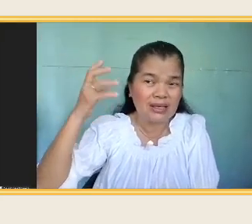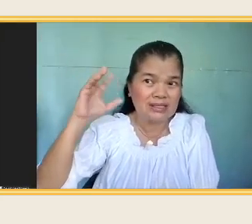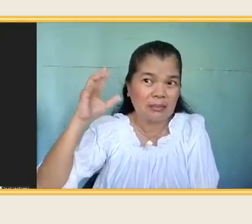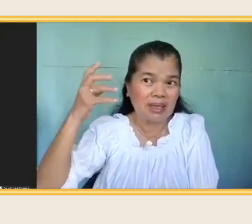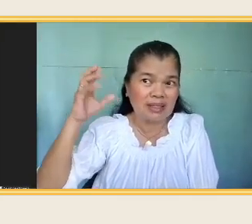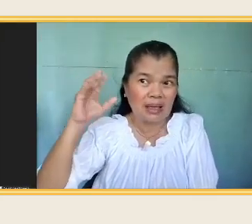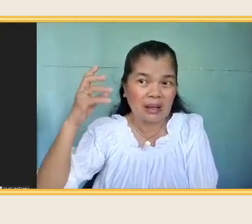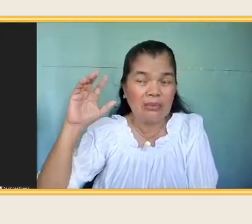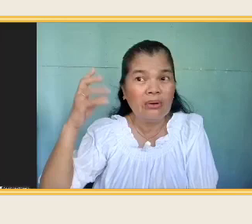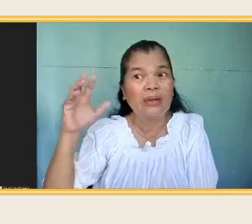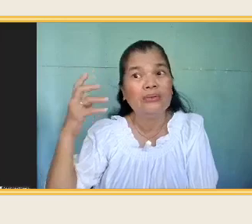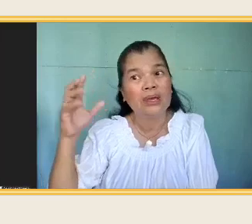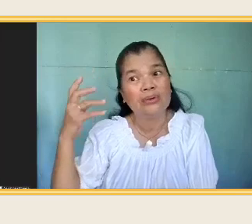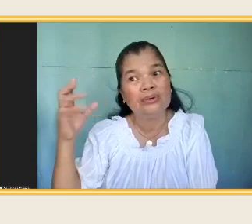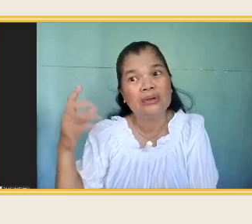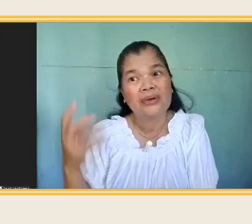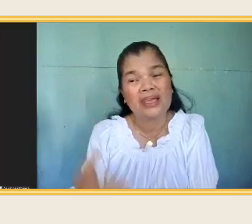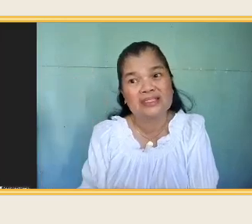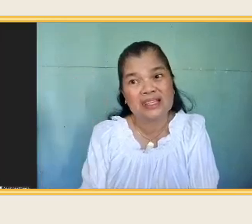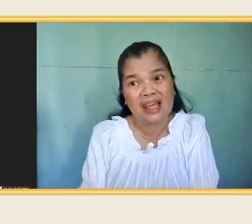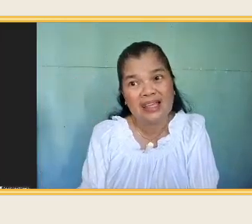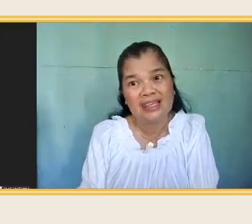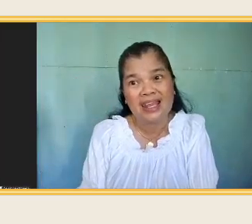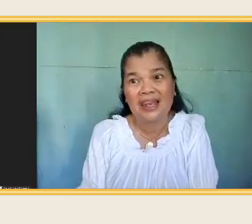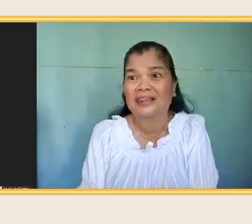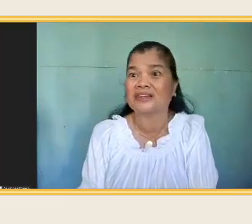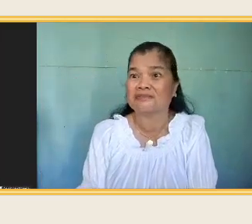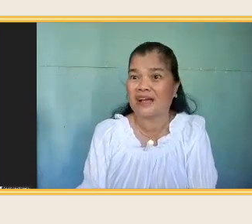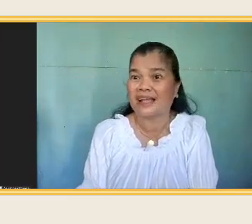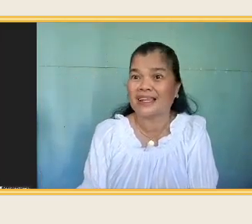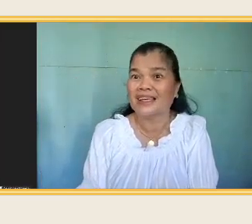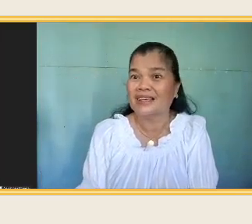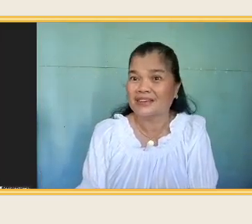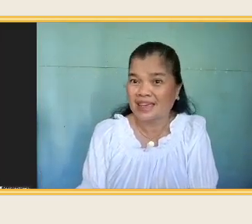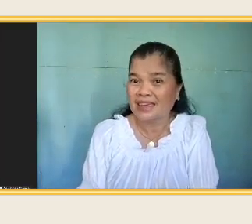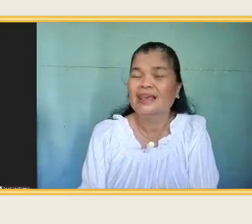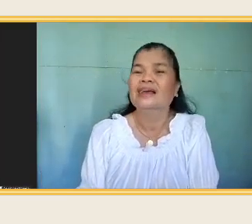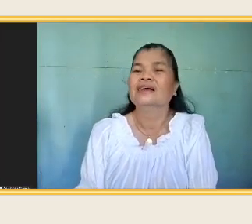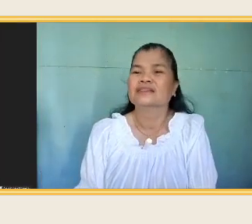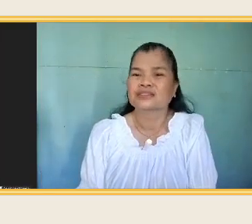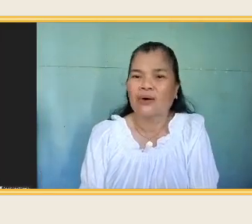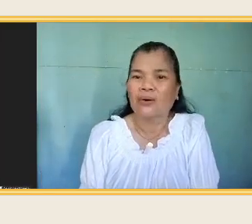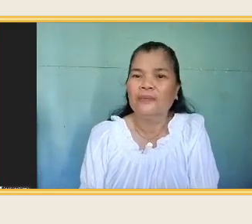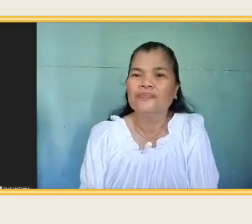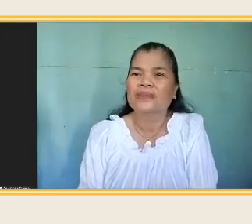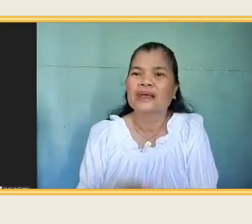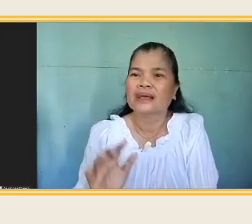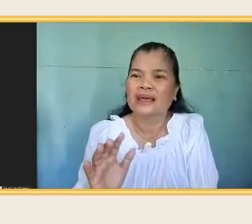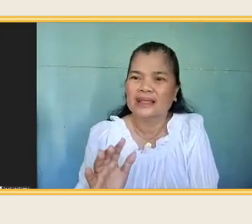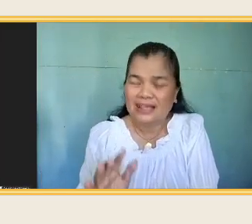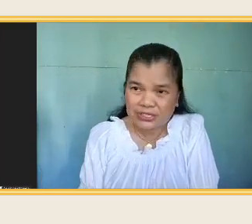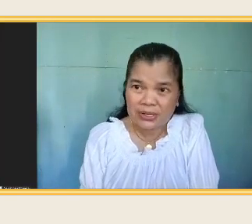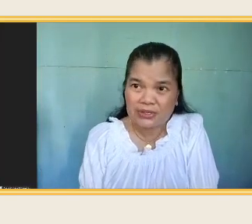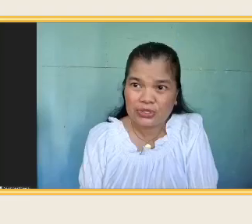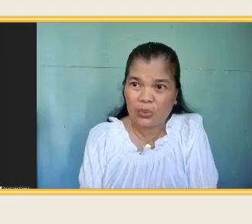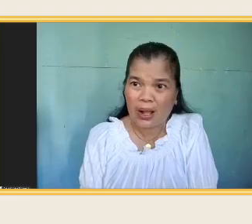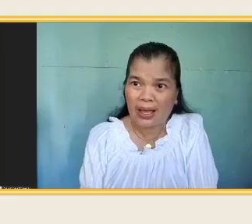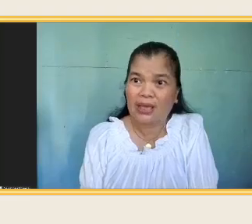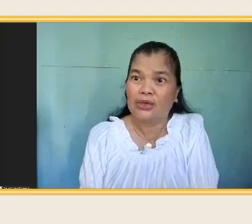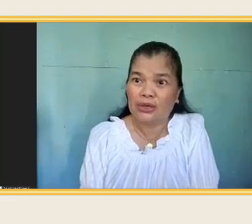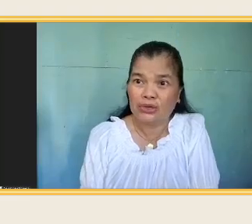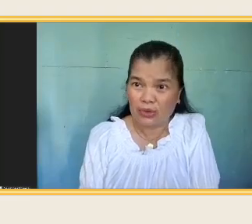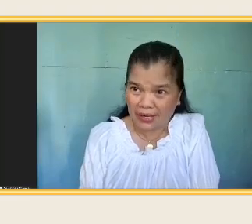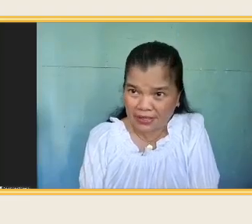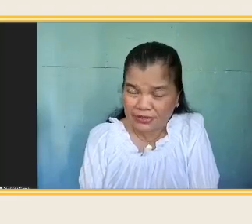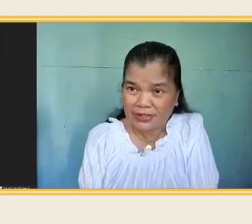sa may tenga mo. Ano na yun? Crazy na, hindi na electric fan. Okay? So, that's the reason